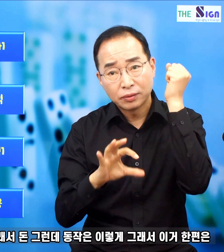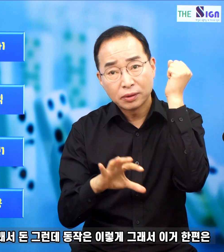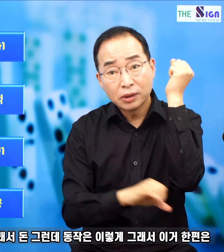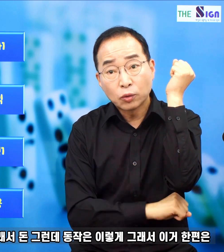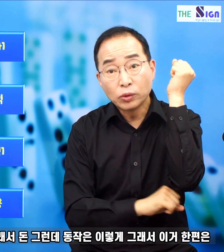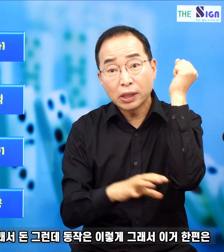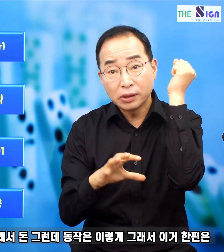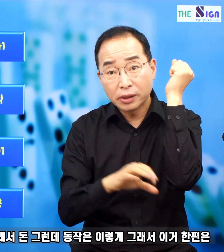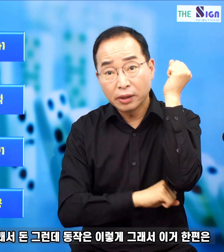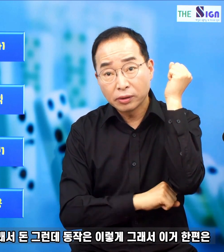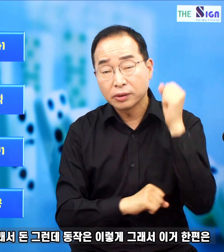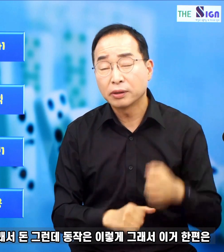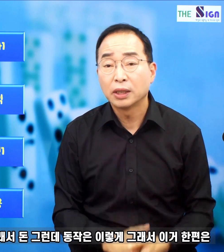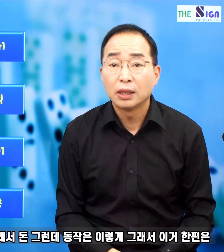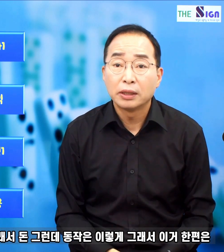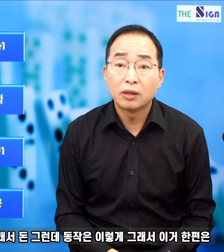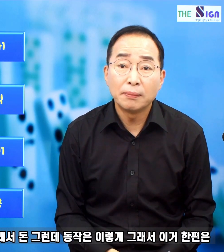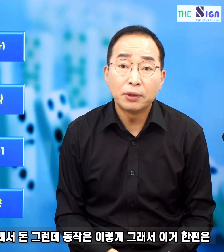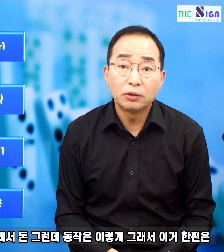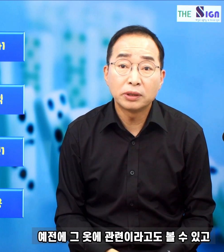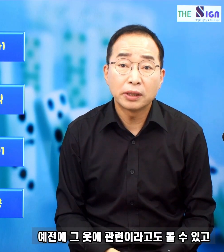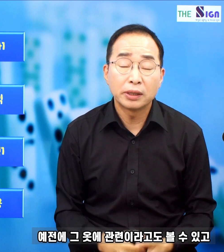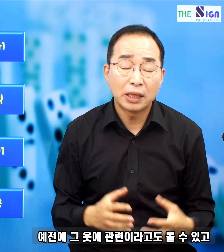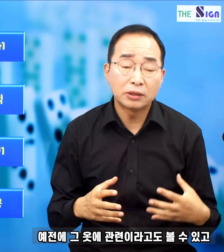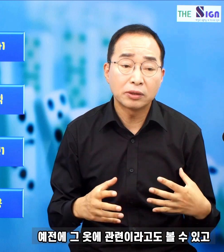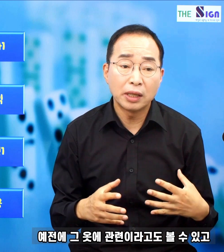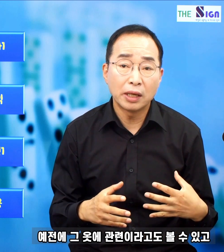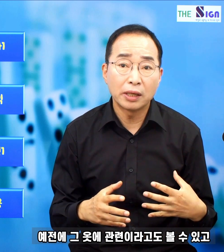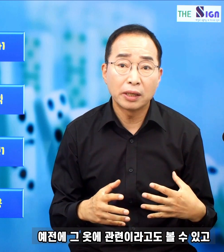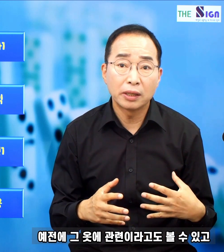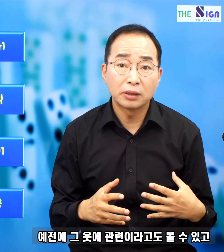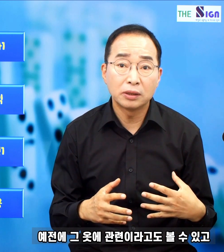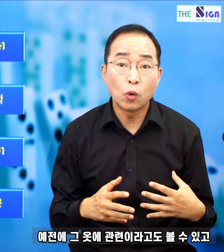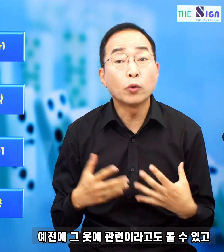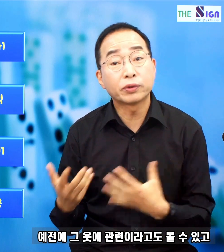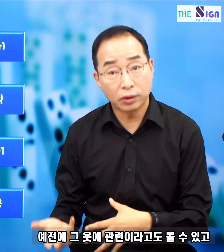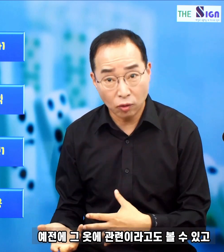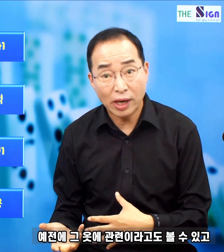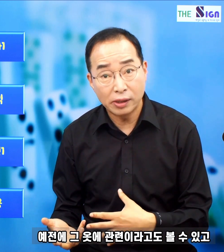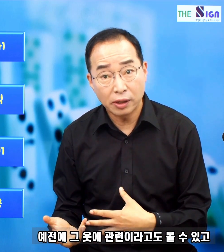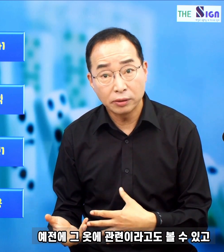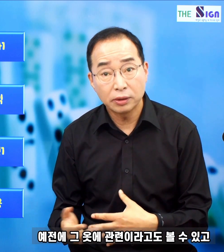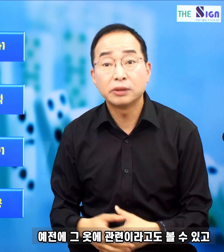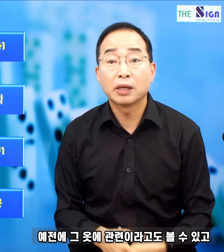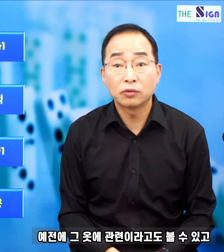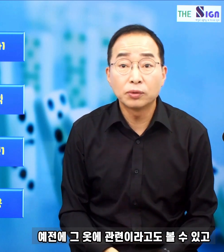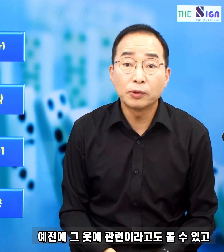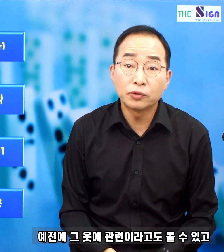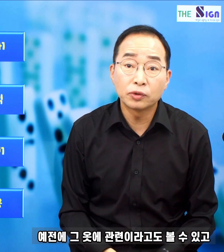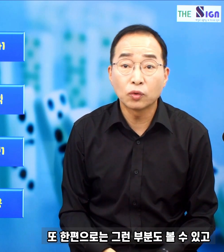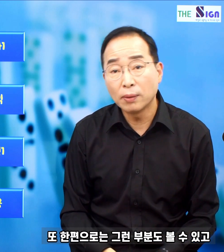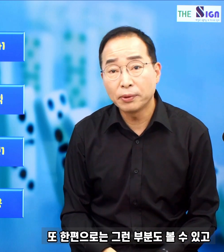근데 동작은 이렇게 해요. 그래서 이거 한편은 이제 예전에 그 옷 관련이라고도 볼 수 있고, 또 한편은